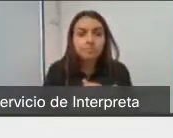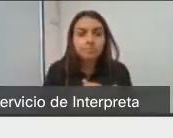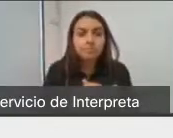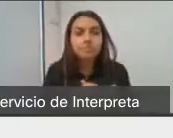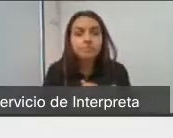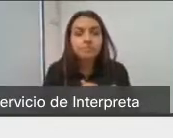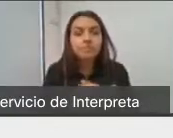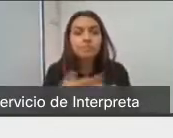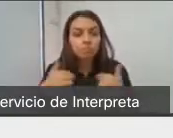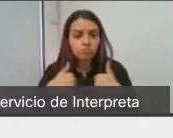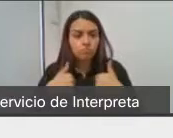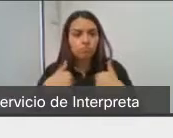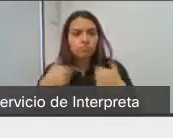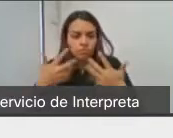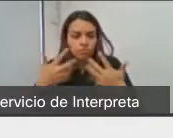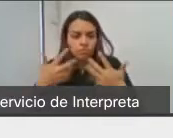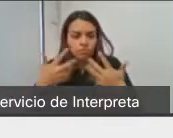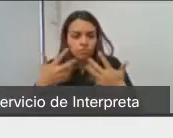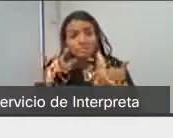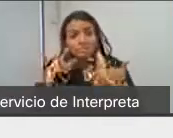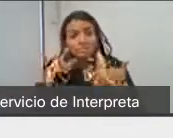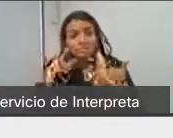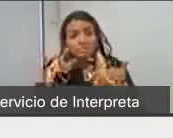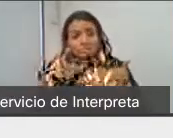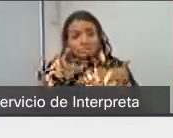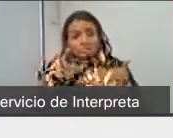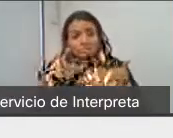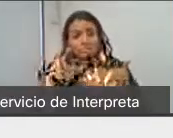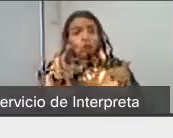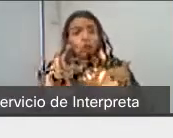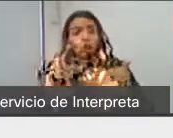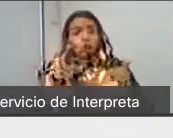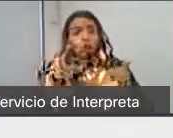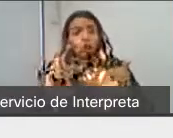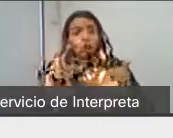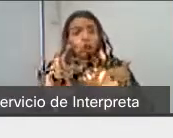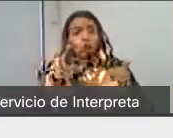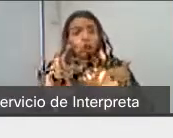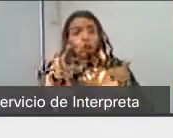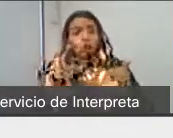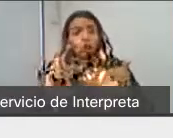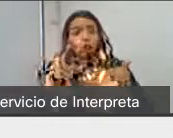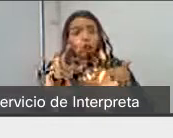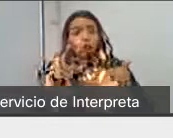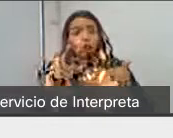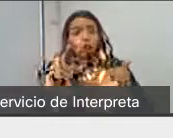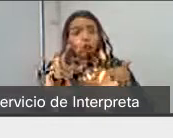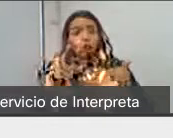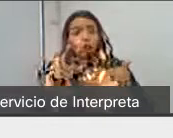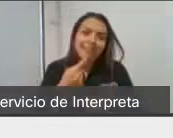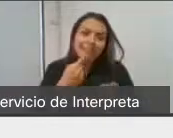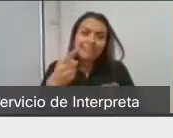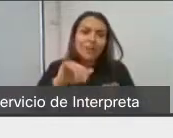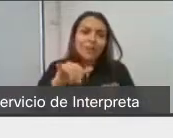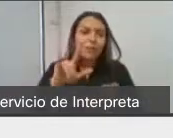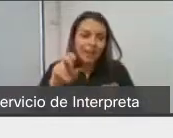poco como el mosaico de cómo se ve. Sin embargo, pues un poco como dice María Juliana, ya se nos sale de las manos